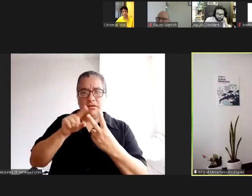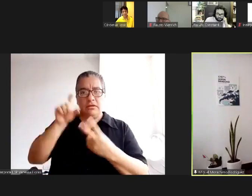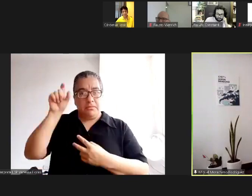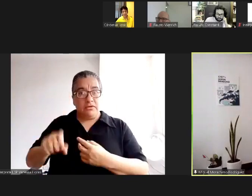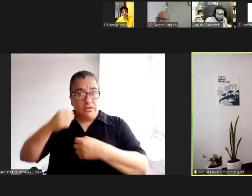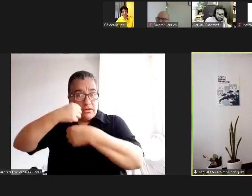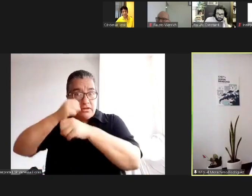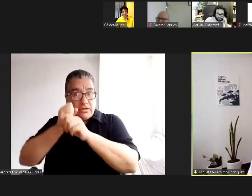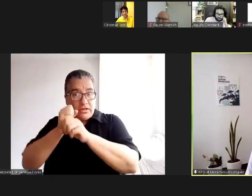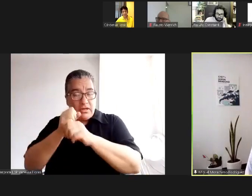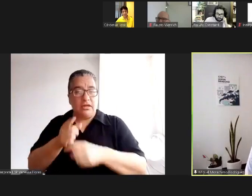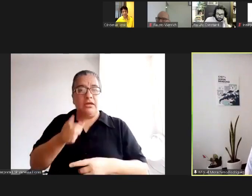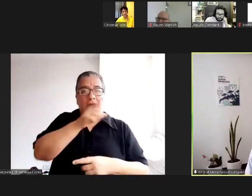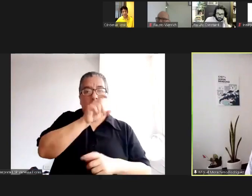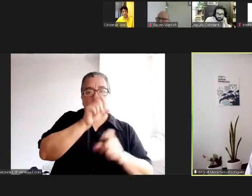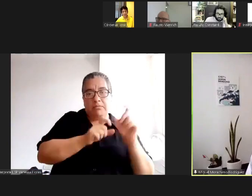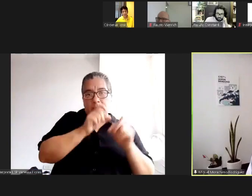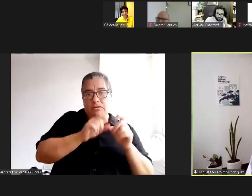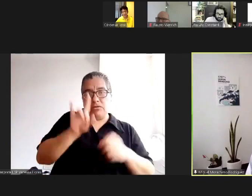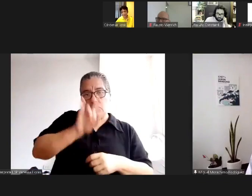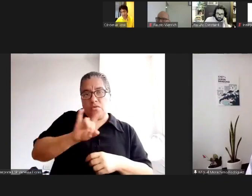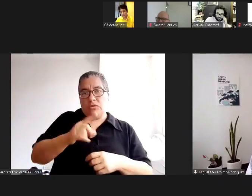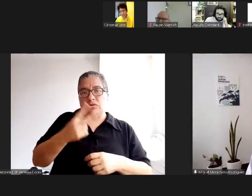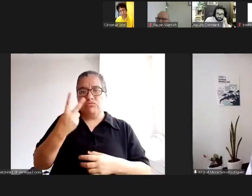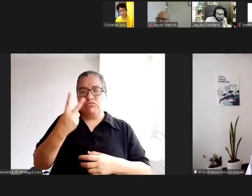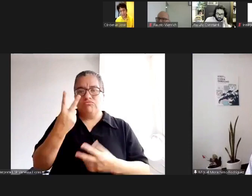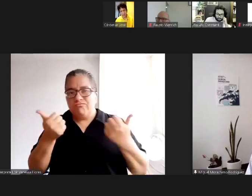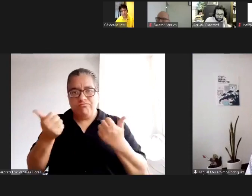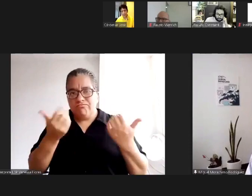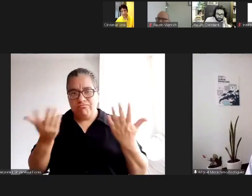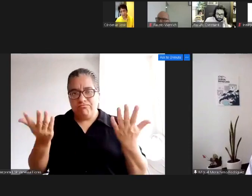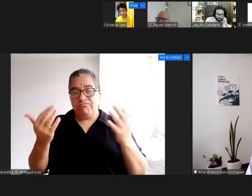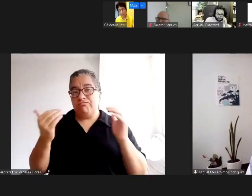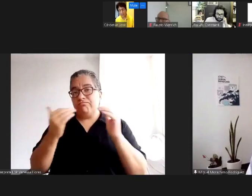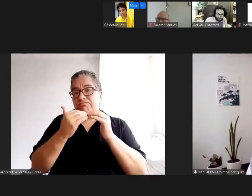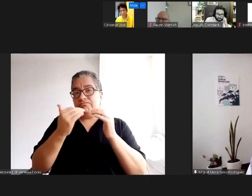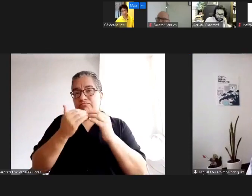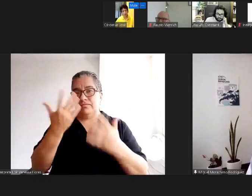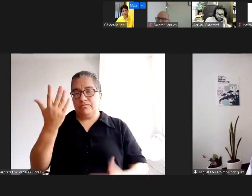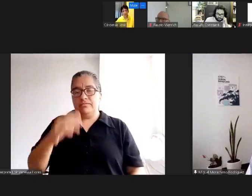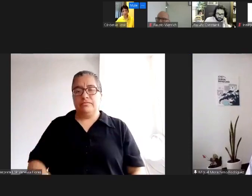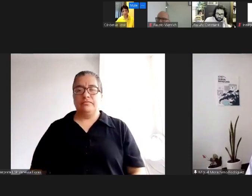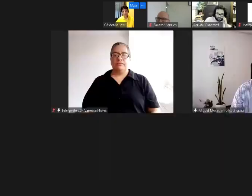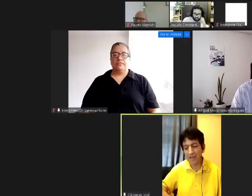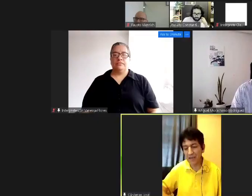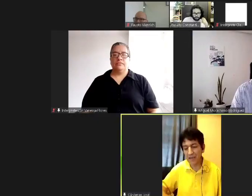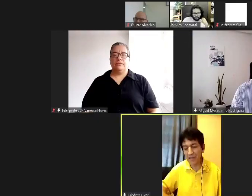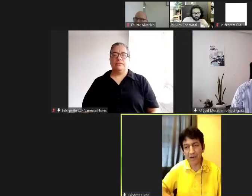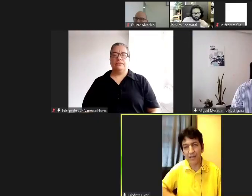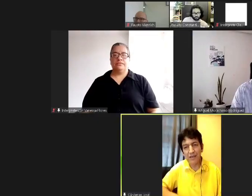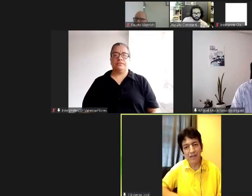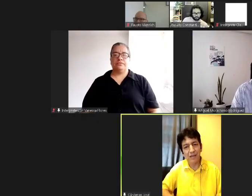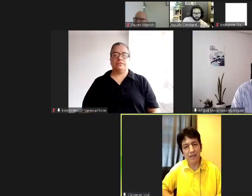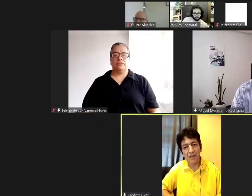estos sistemas de excepciones. Sí, te interrumpí, bueno, José, disculpa. No, sí, más bien gracias, porque anteriormente había